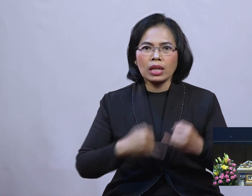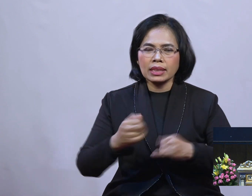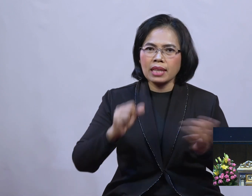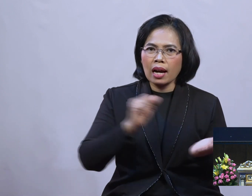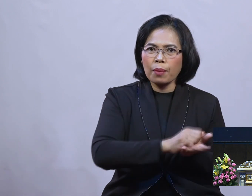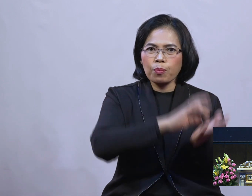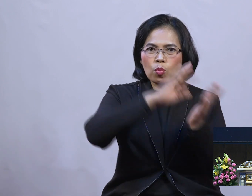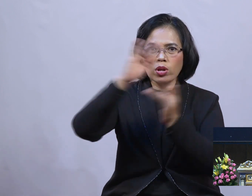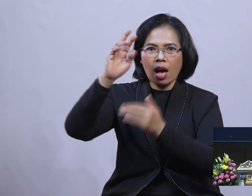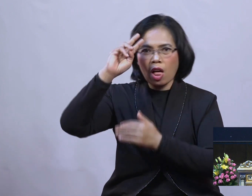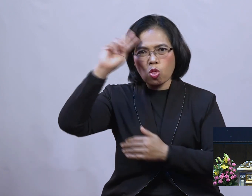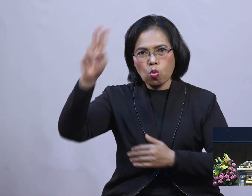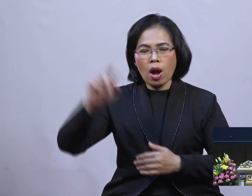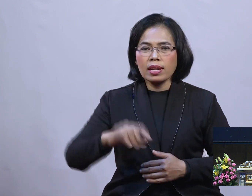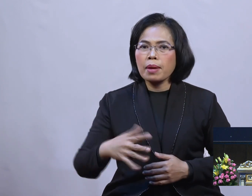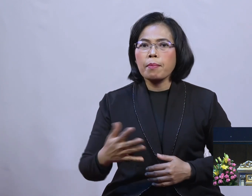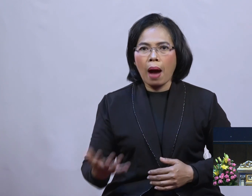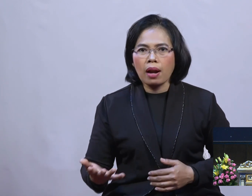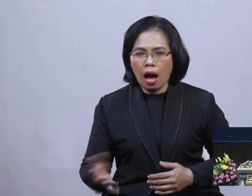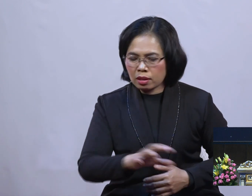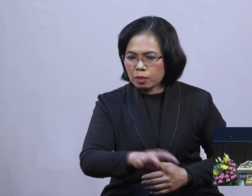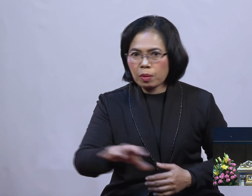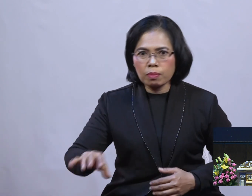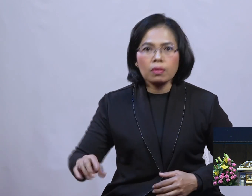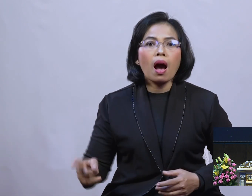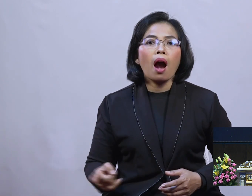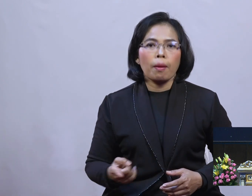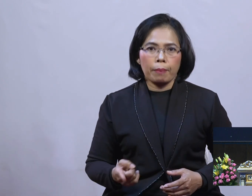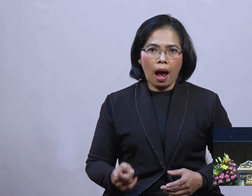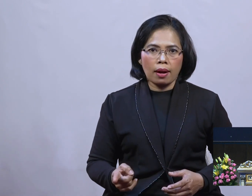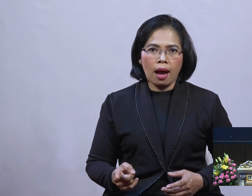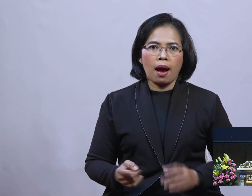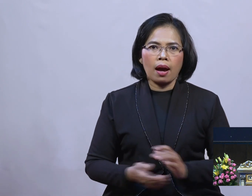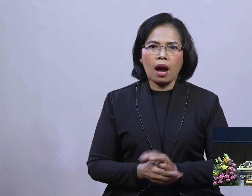kemuliaan Tuhan dimanapun saya ada